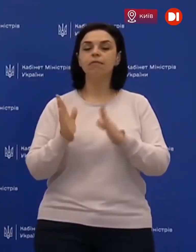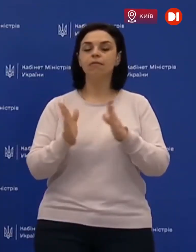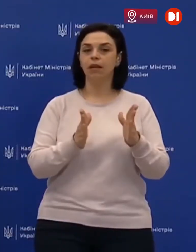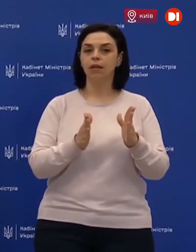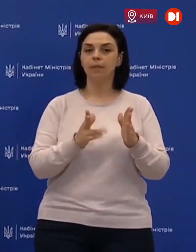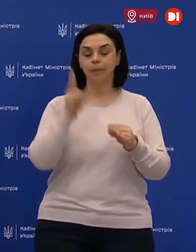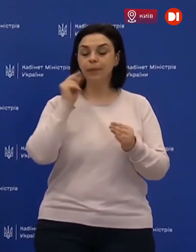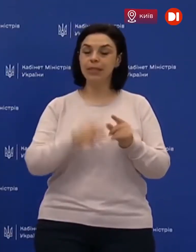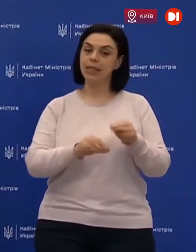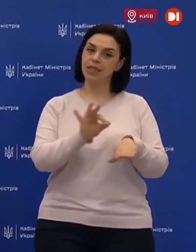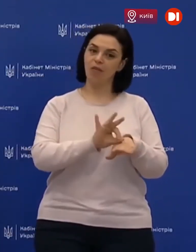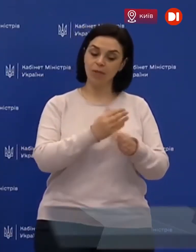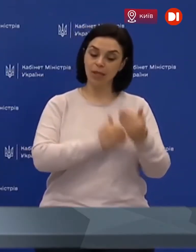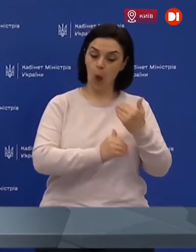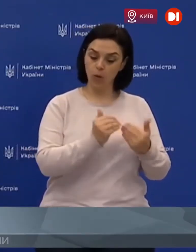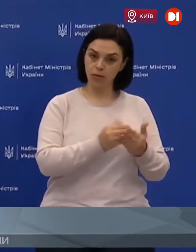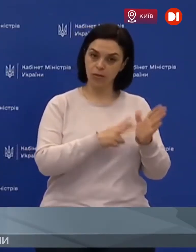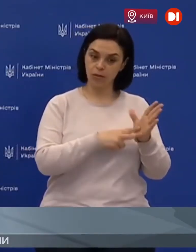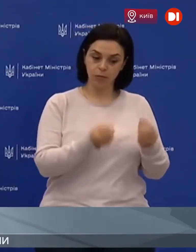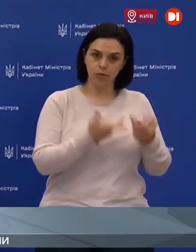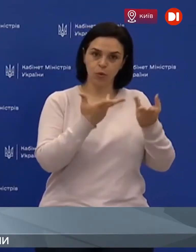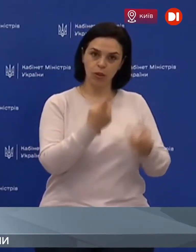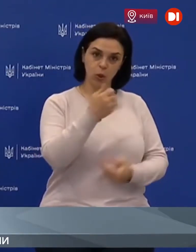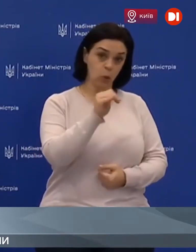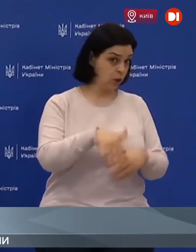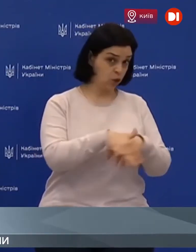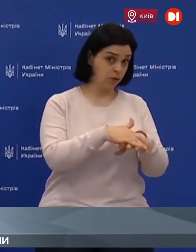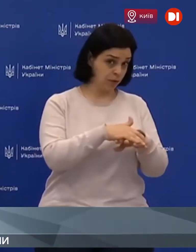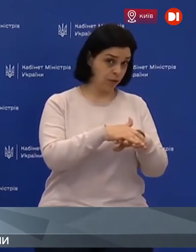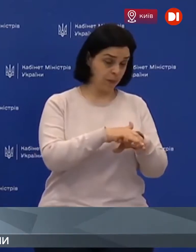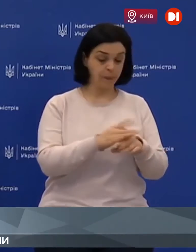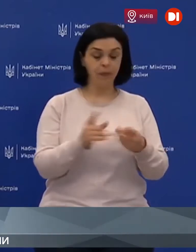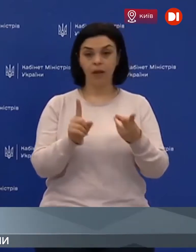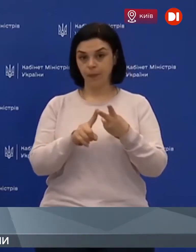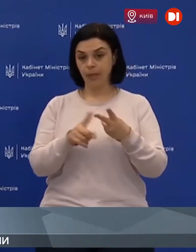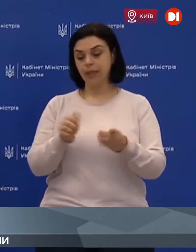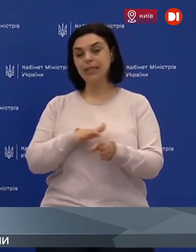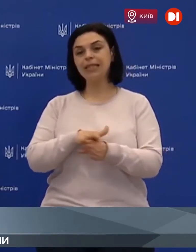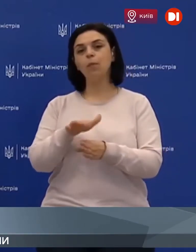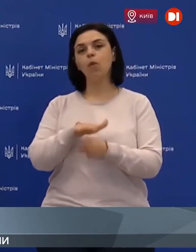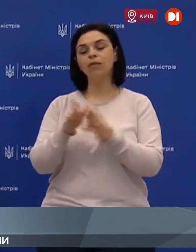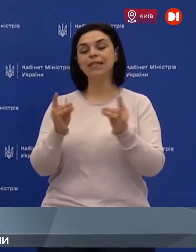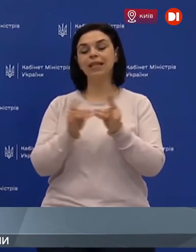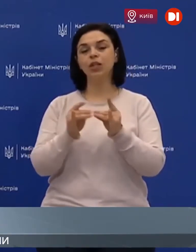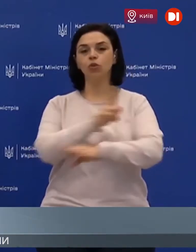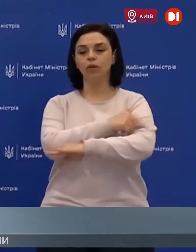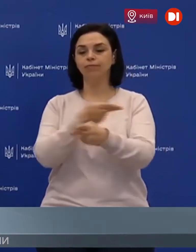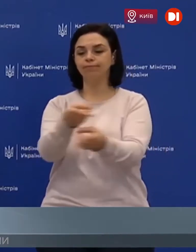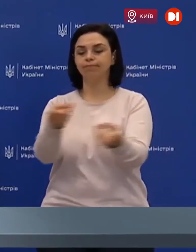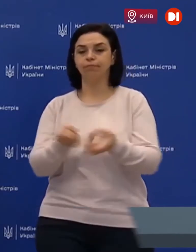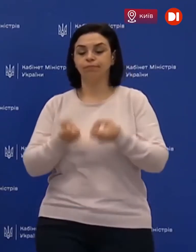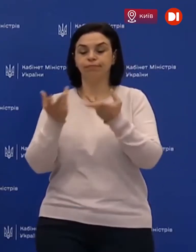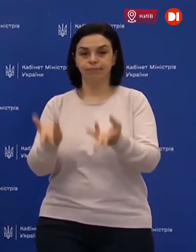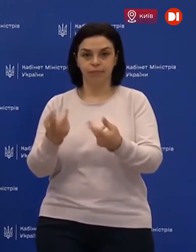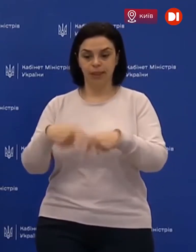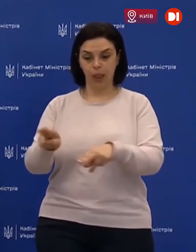Це захворюваність за останні 7 днів на 100 тисяч населення, це заповненість ліжок в лікарнях,